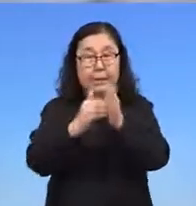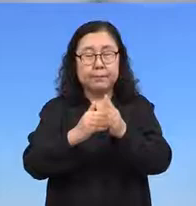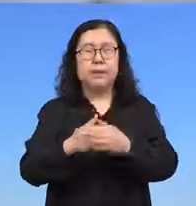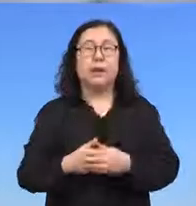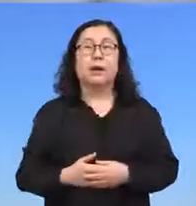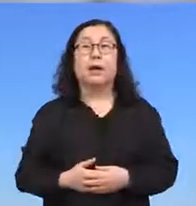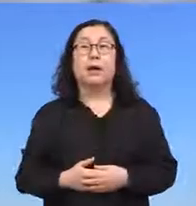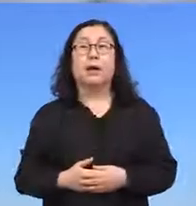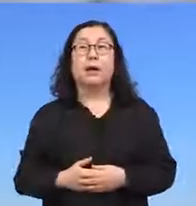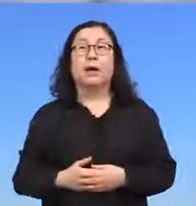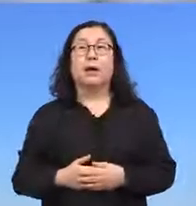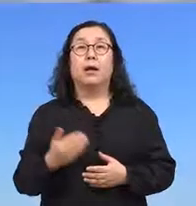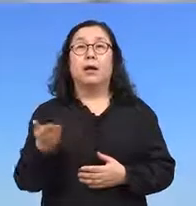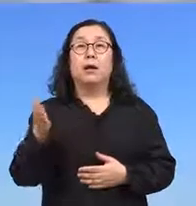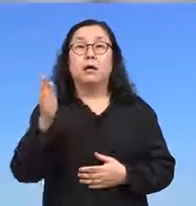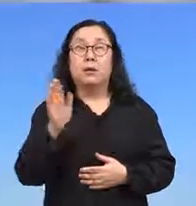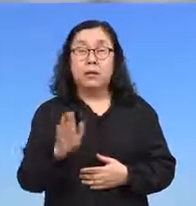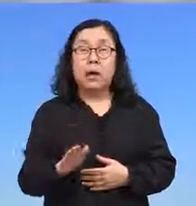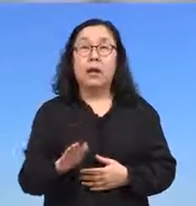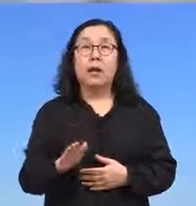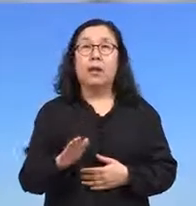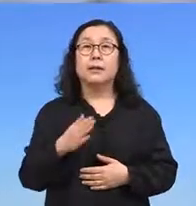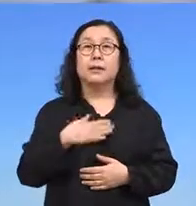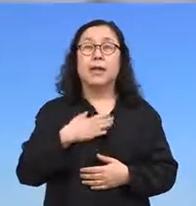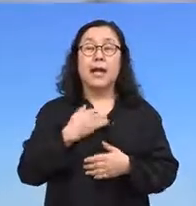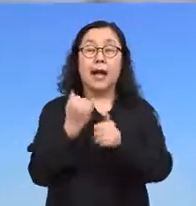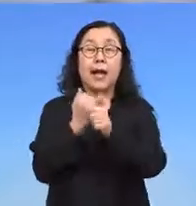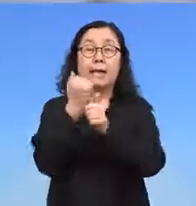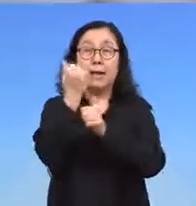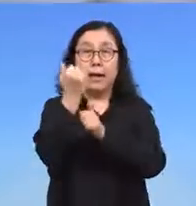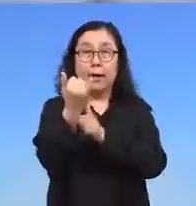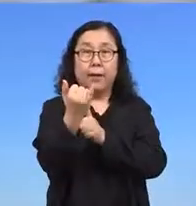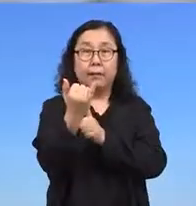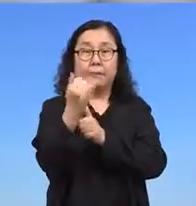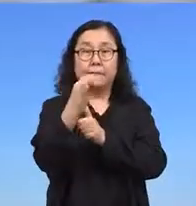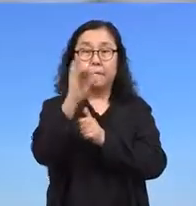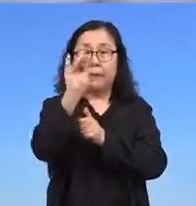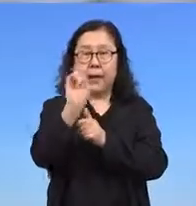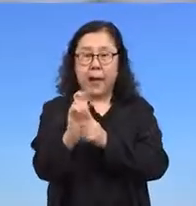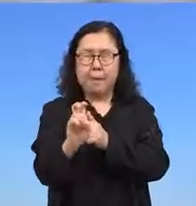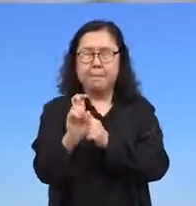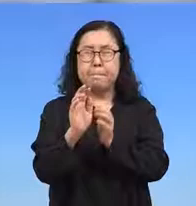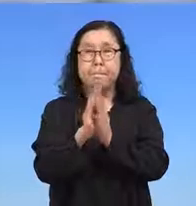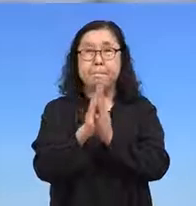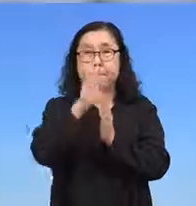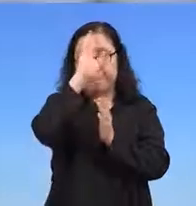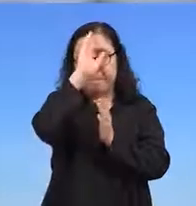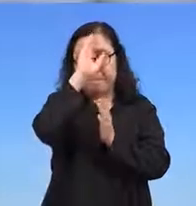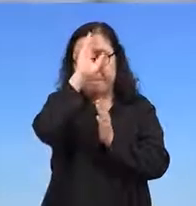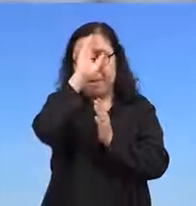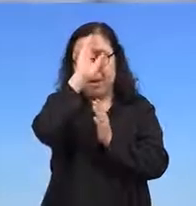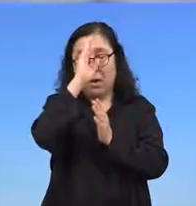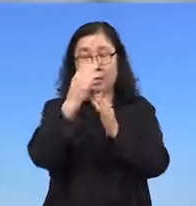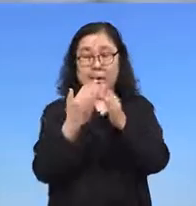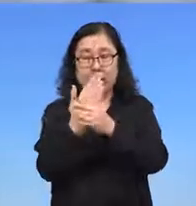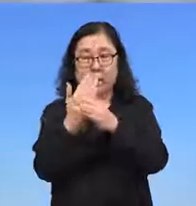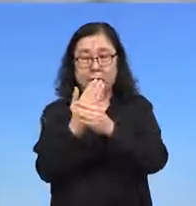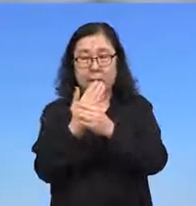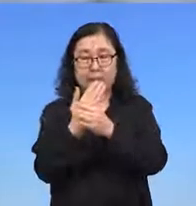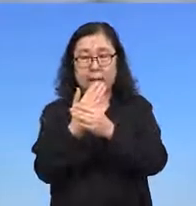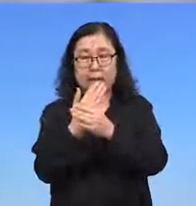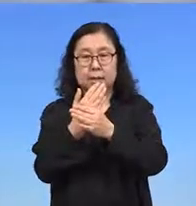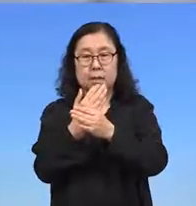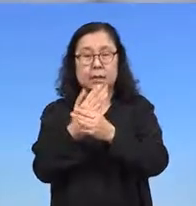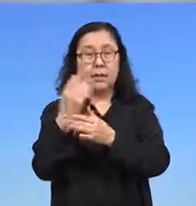돌아왔습니다. 일상으로 지금 돌아왔는데, 그런데 여러분, 저에게 제 아내의 그 암 발병 소식은요 또